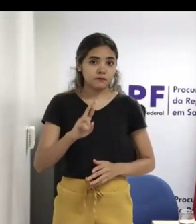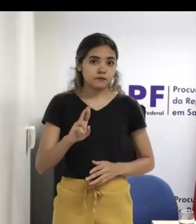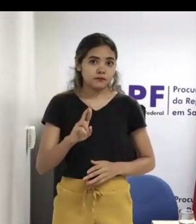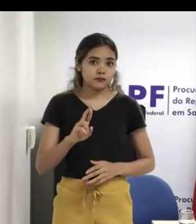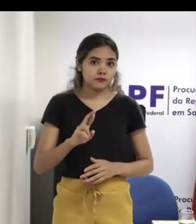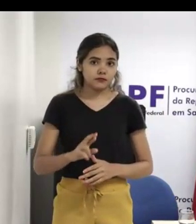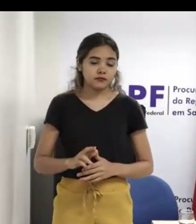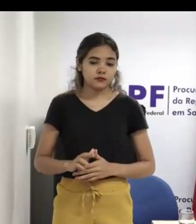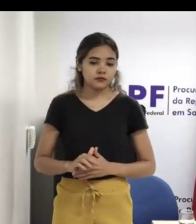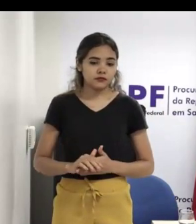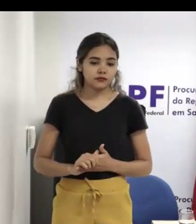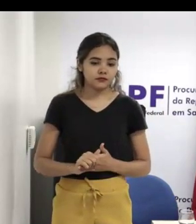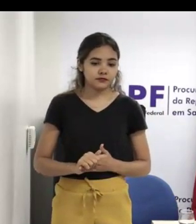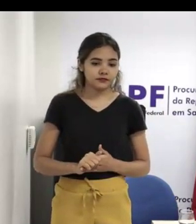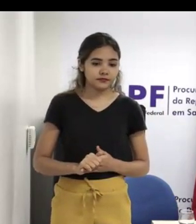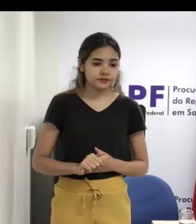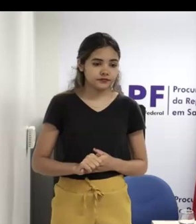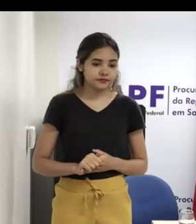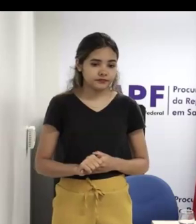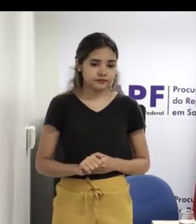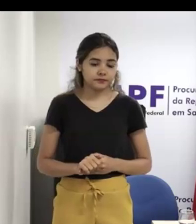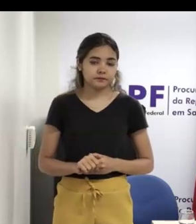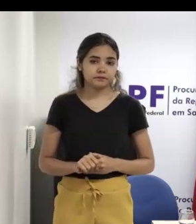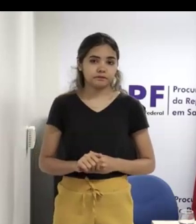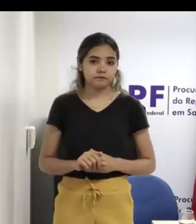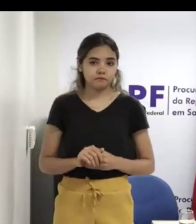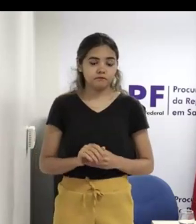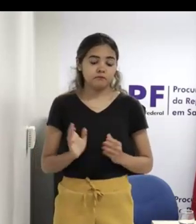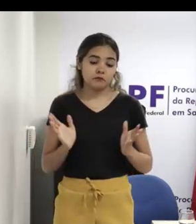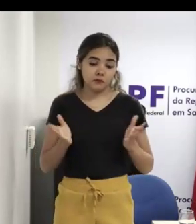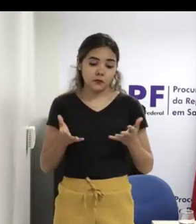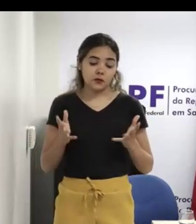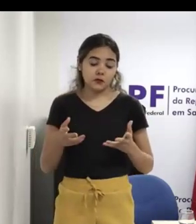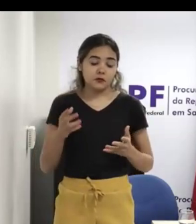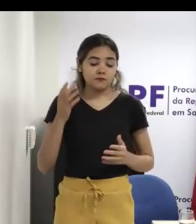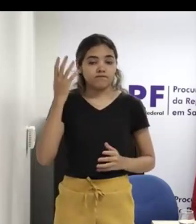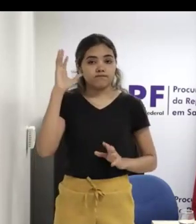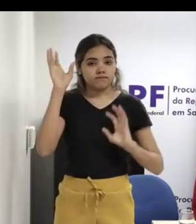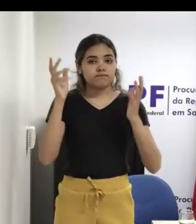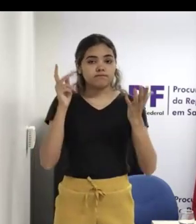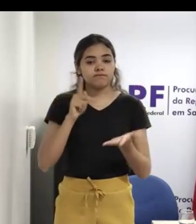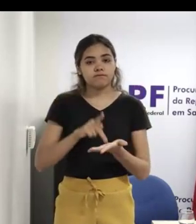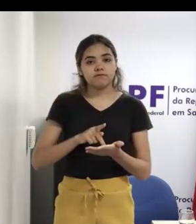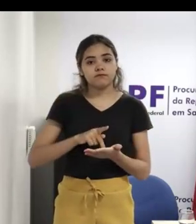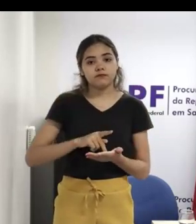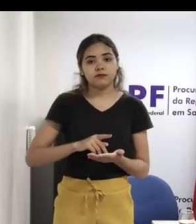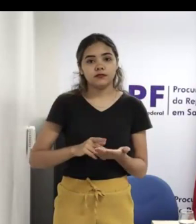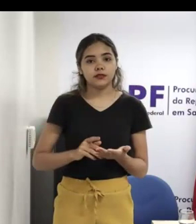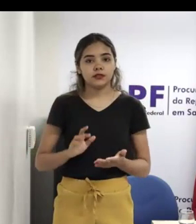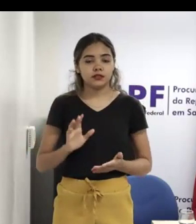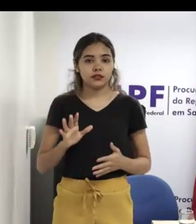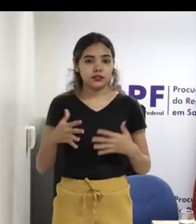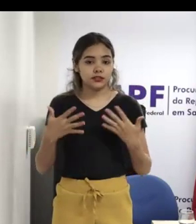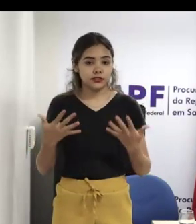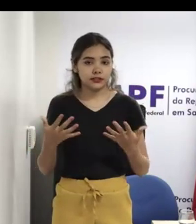pergunta muito bem colocada e e é realidade tá muitos casos aí o que é que eu reforço Vejam